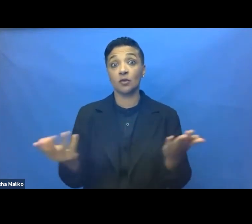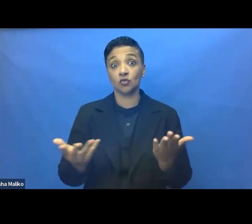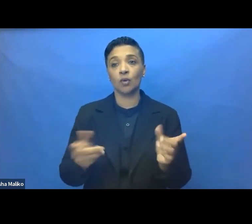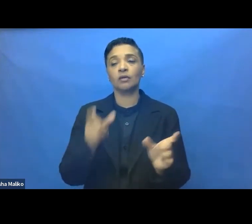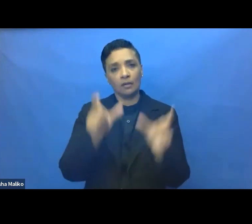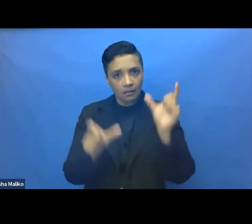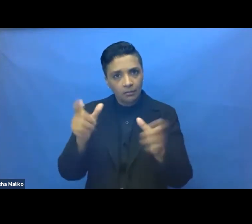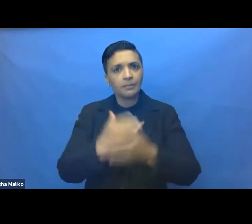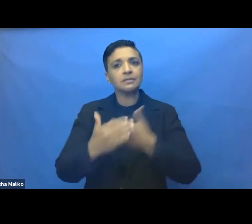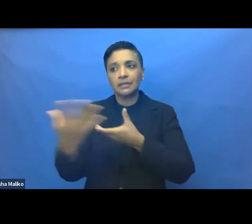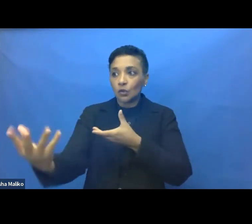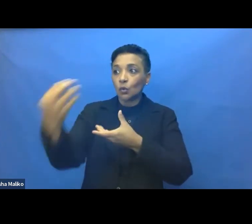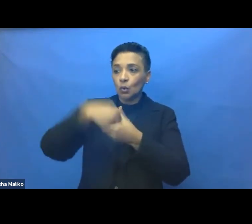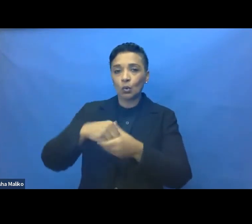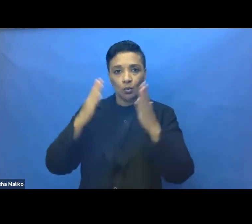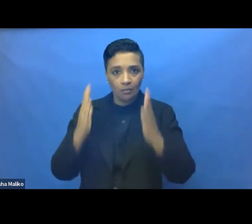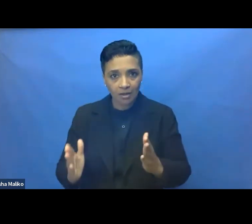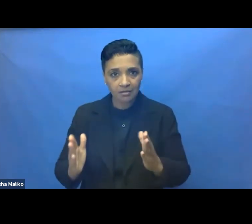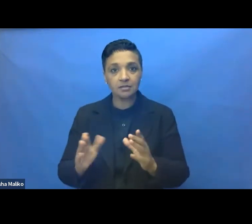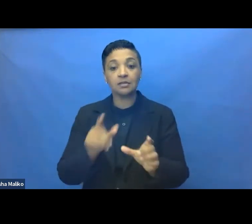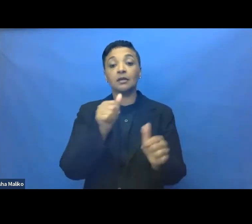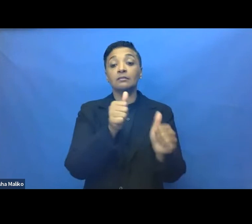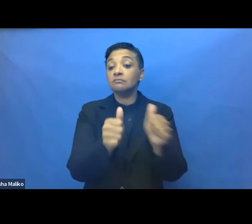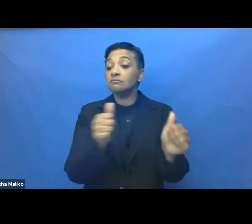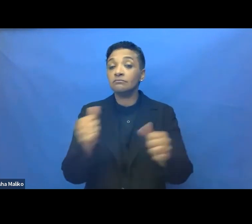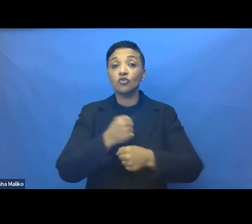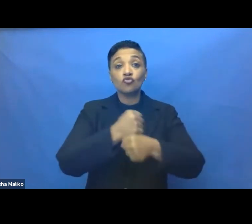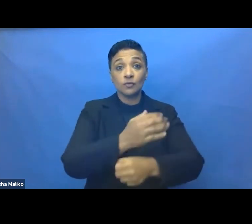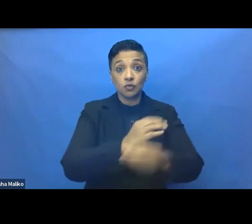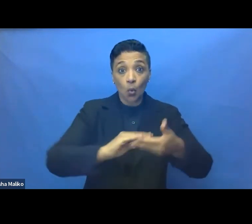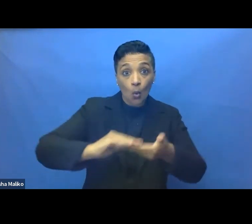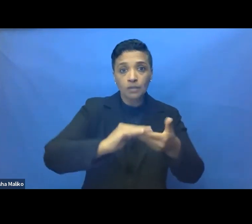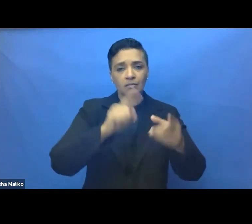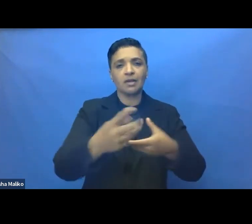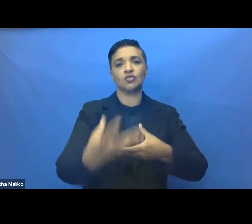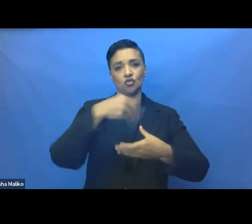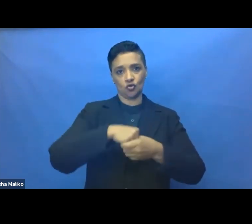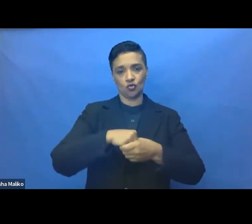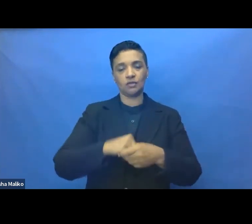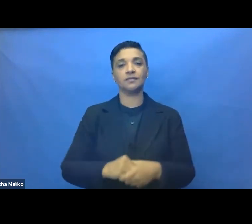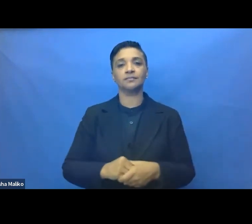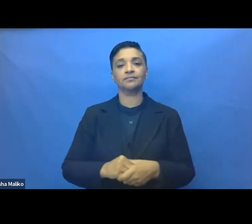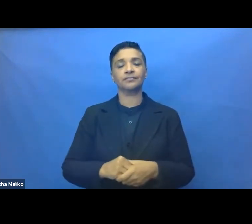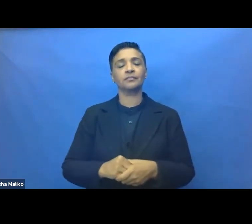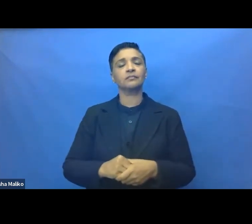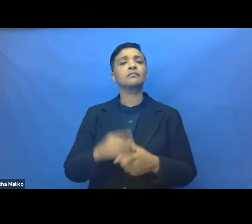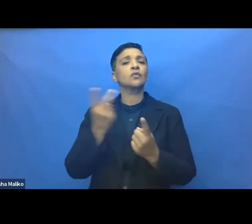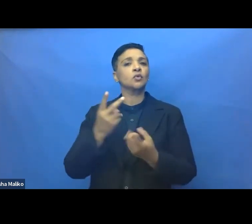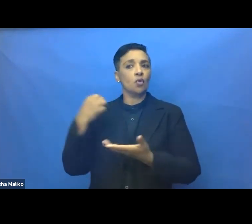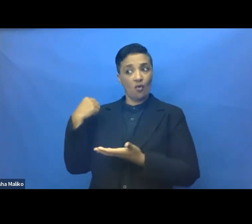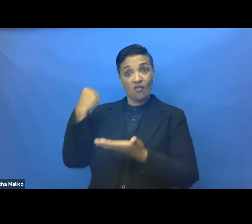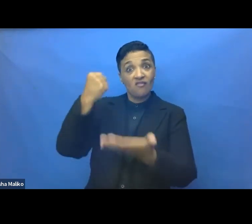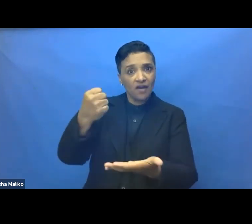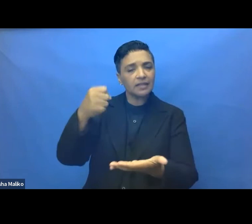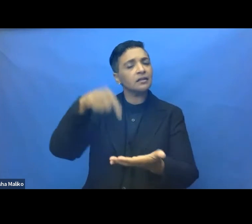Cela veut dire la participation des personnes et des organisations pour des personnes